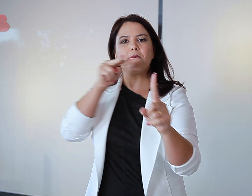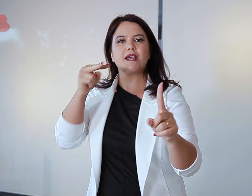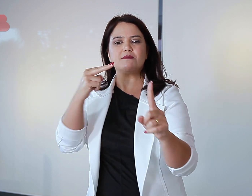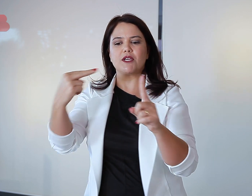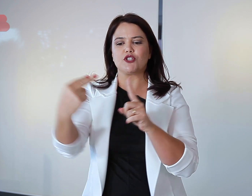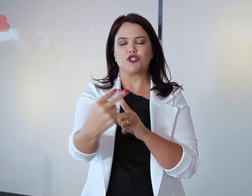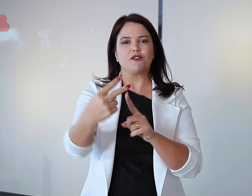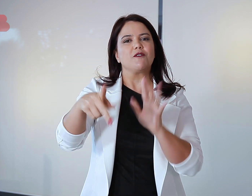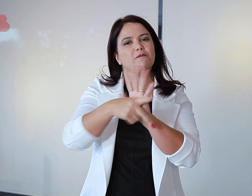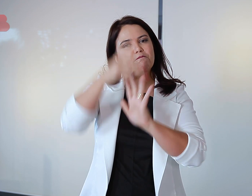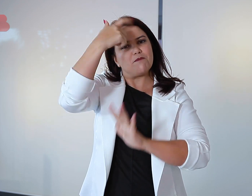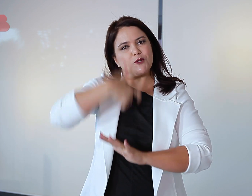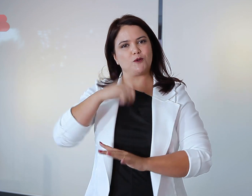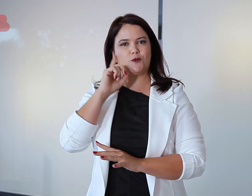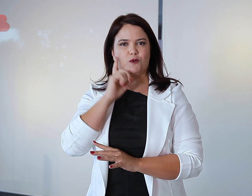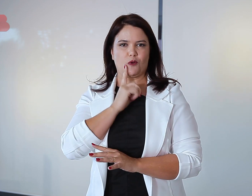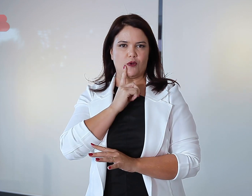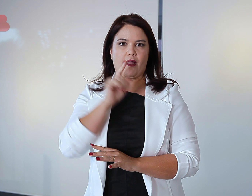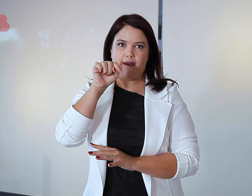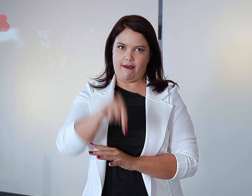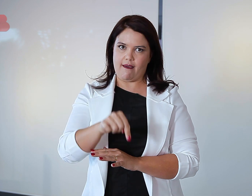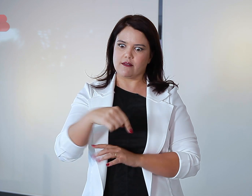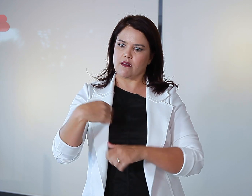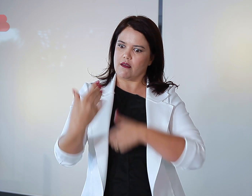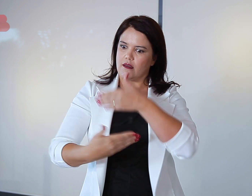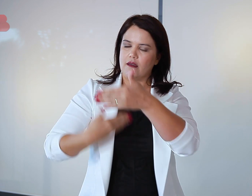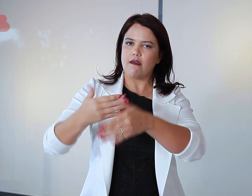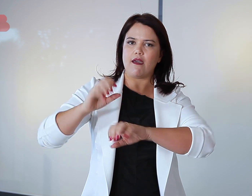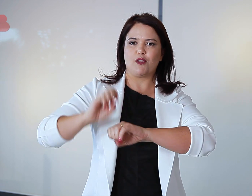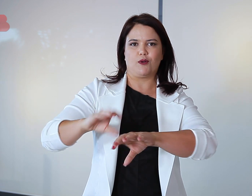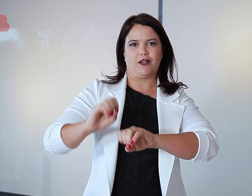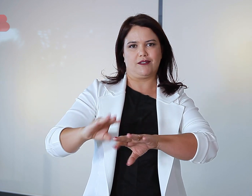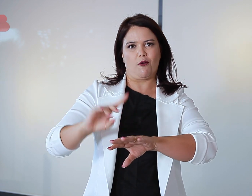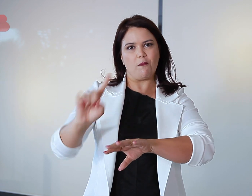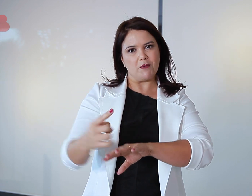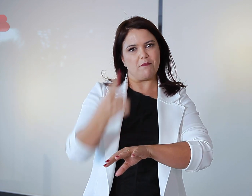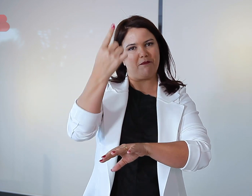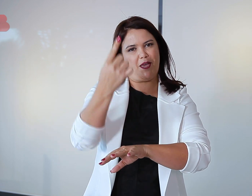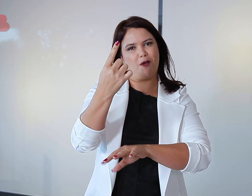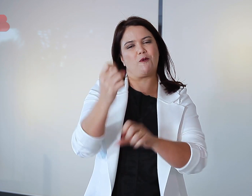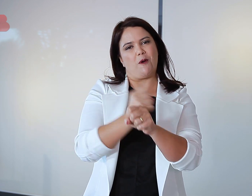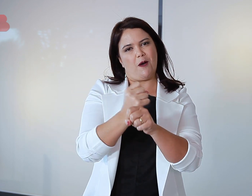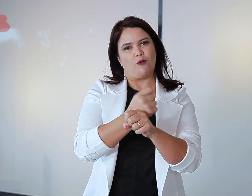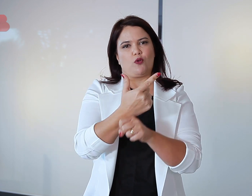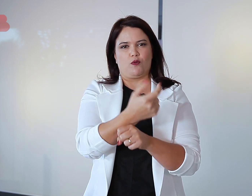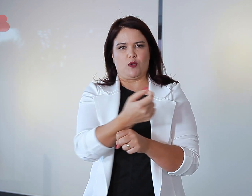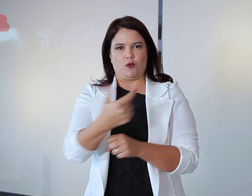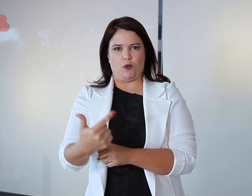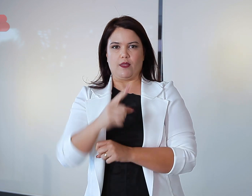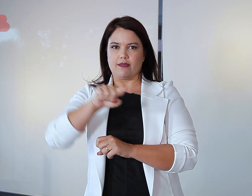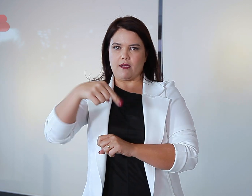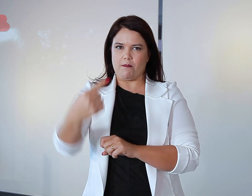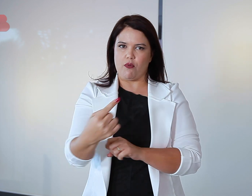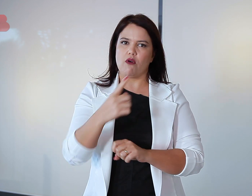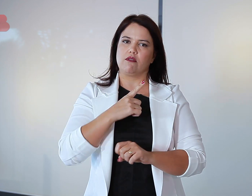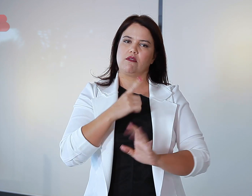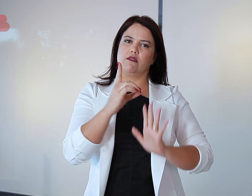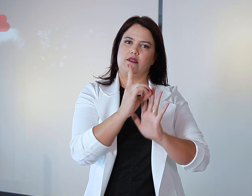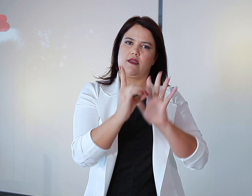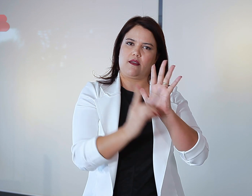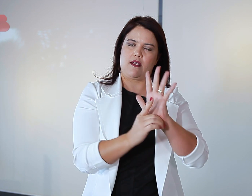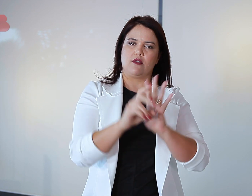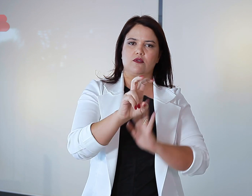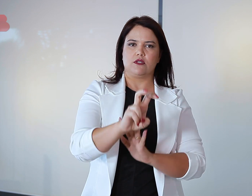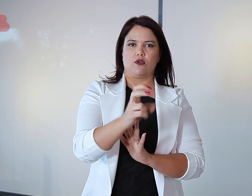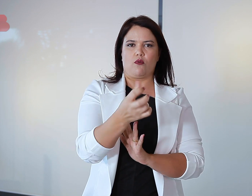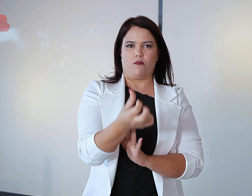tinha objetivos e perspectivas da própria comunidade surda e como deveria ser a sua educação. Posteriormente, no ano de